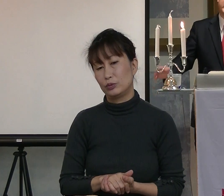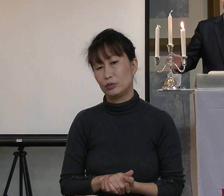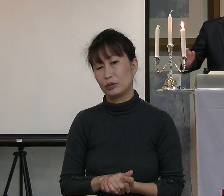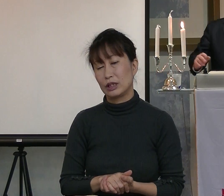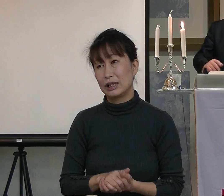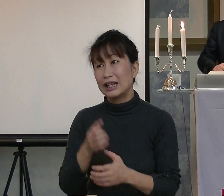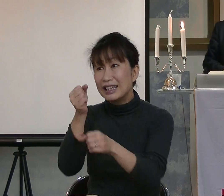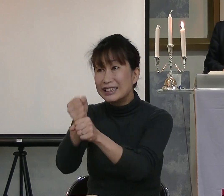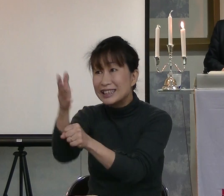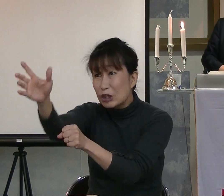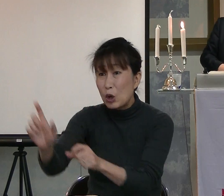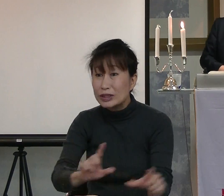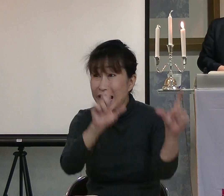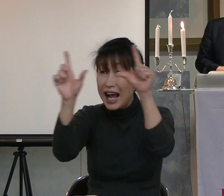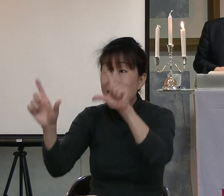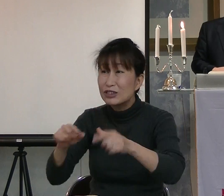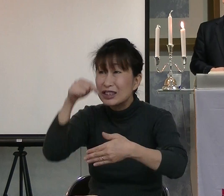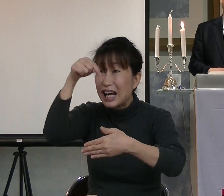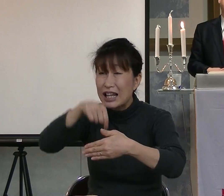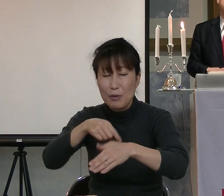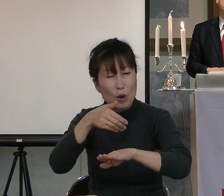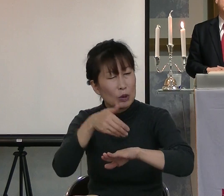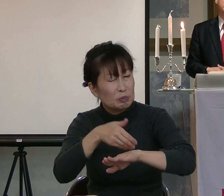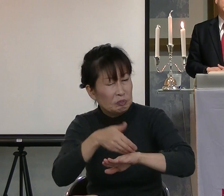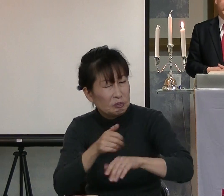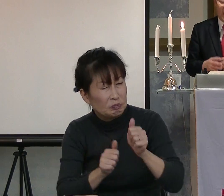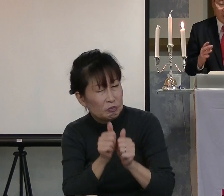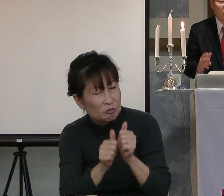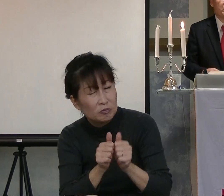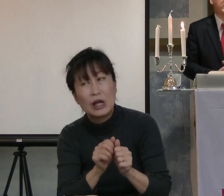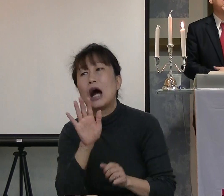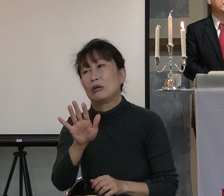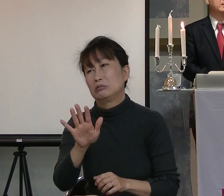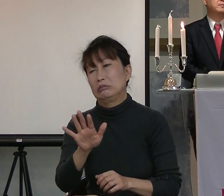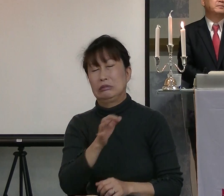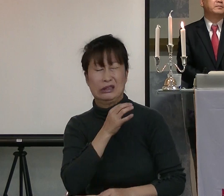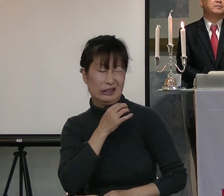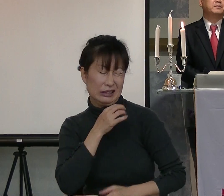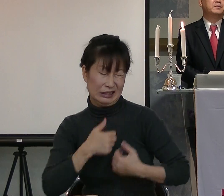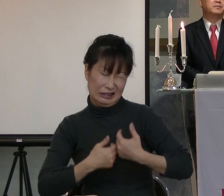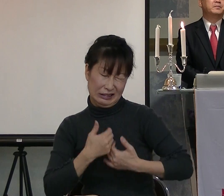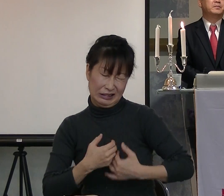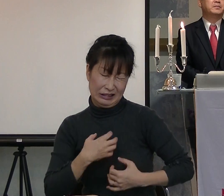信仰する中でも試練があります。嫌な時もあります。